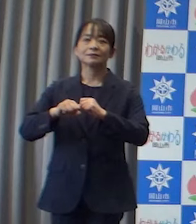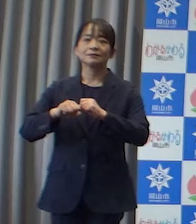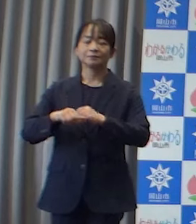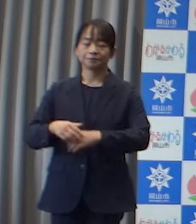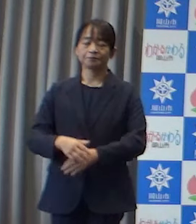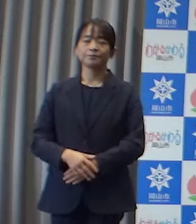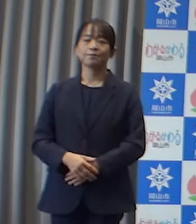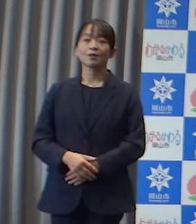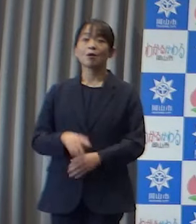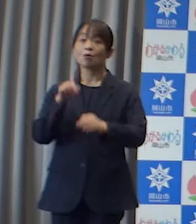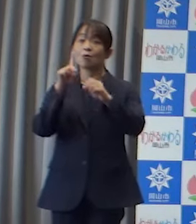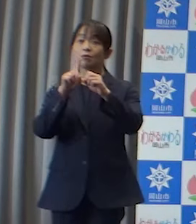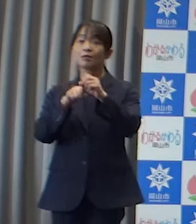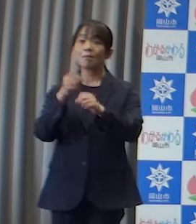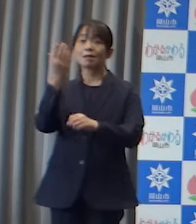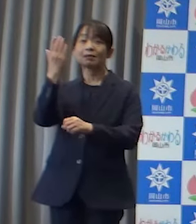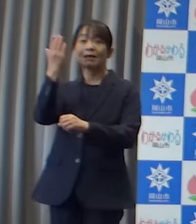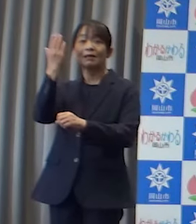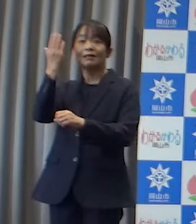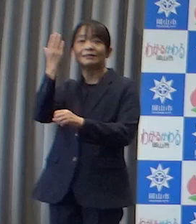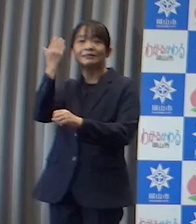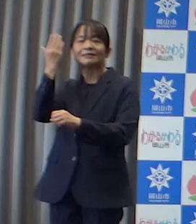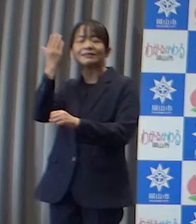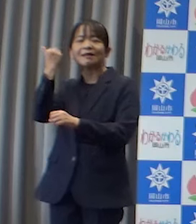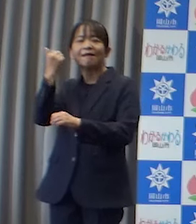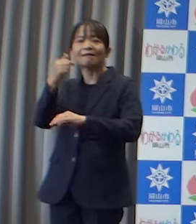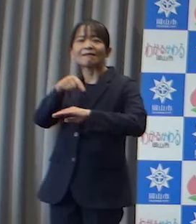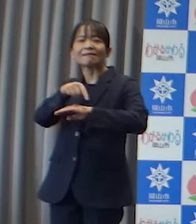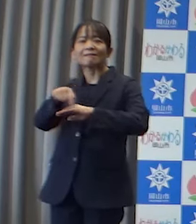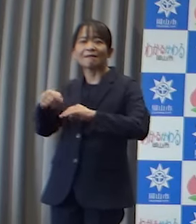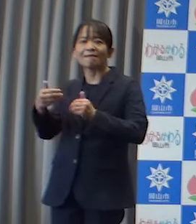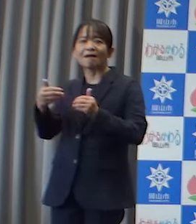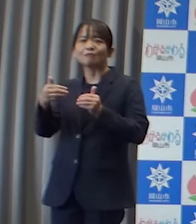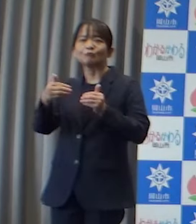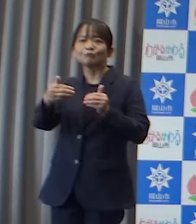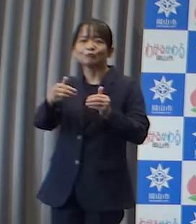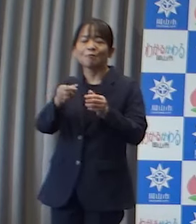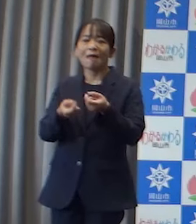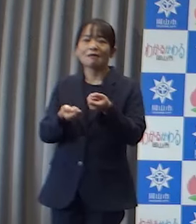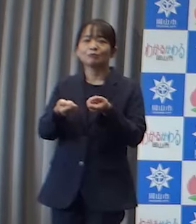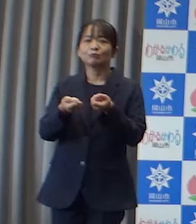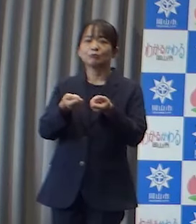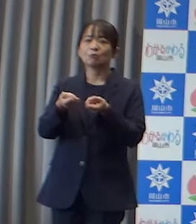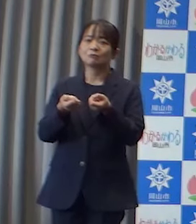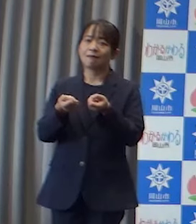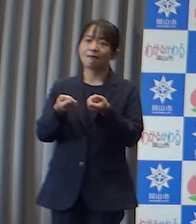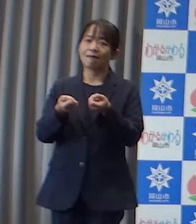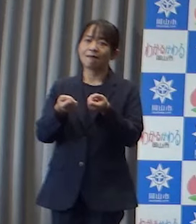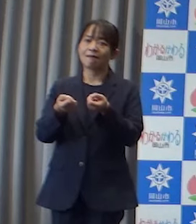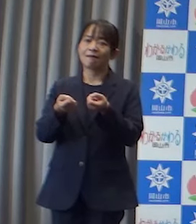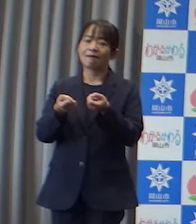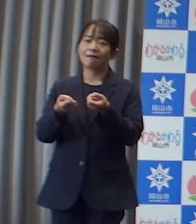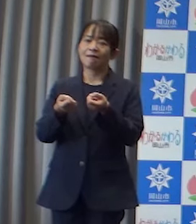事前の前さばきっていうんですか調整をやっていくっていうのが